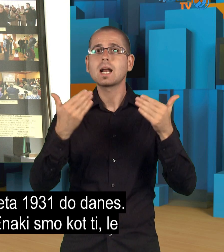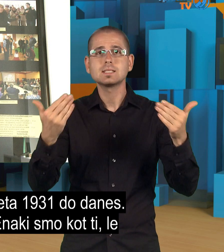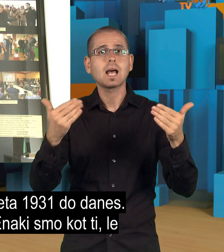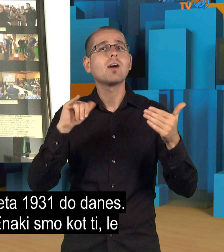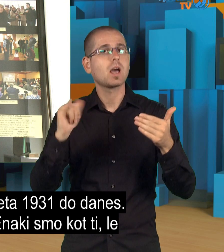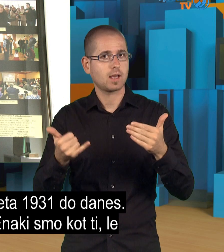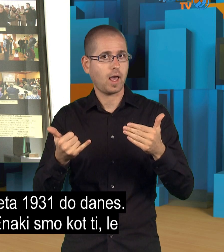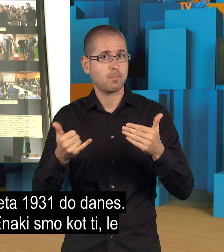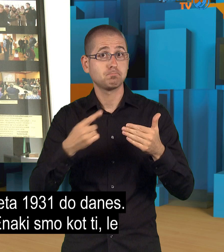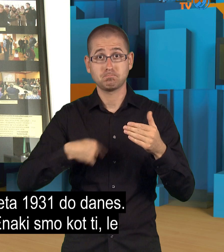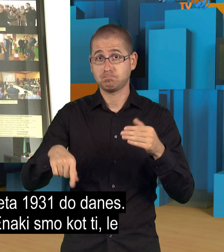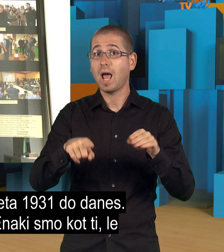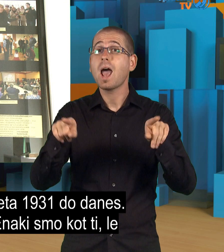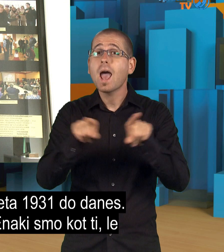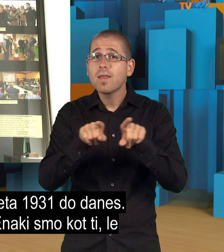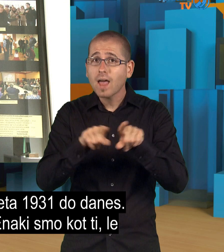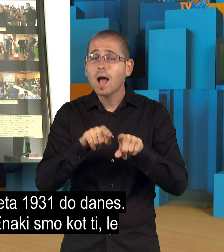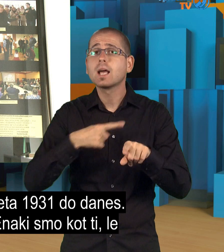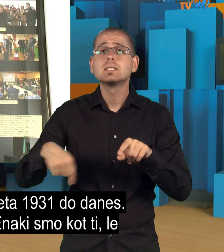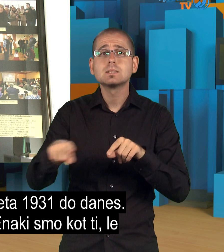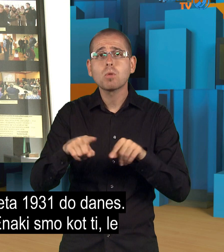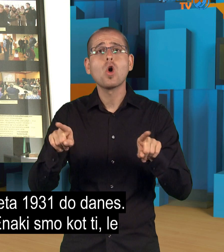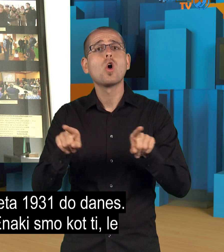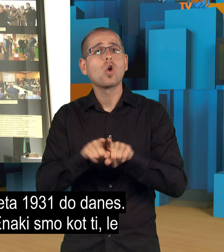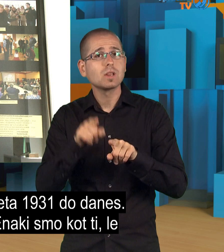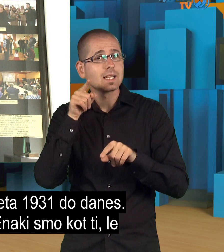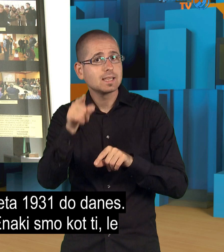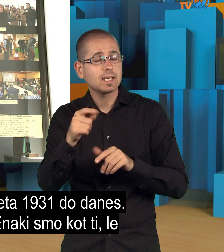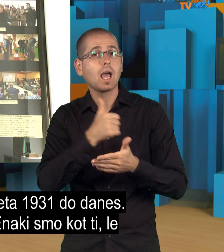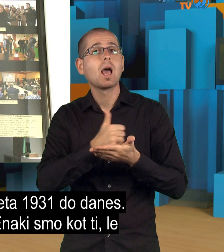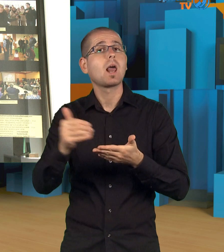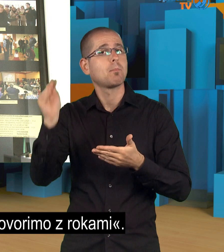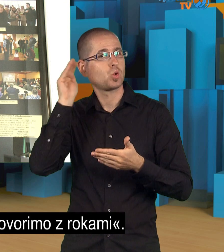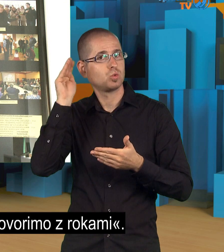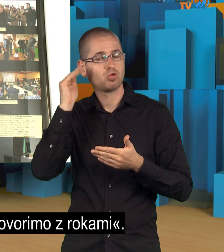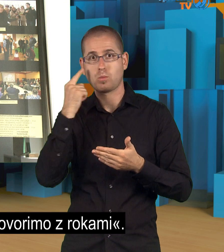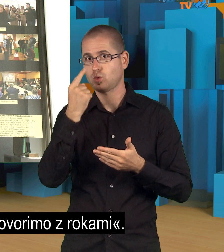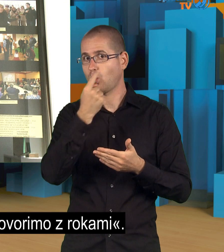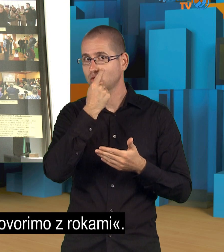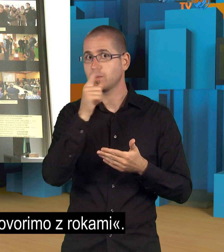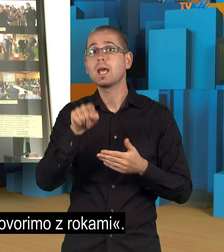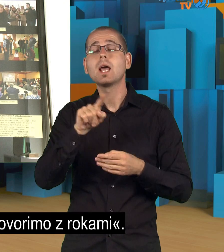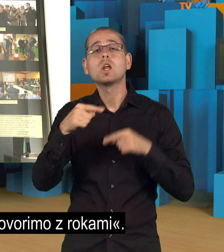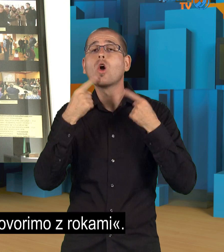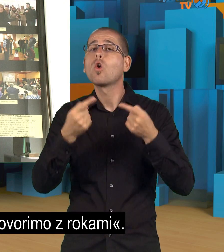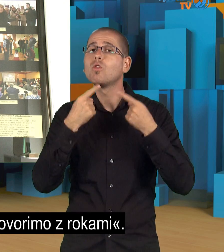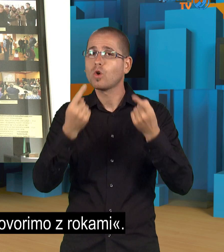Slogan razstave je: Enaki smo kot ti, le poslušamo z očmi in govorimo z rokami.